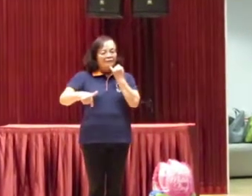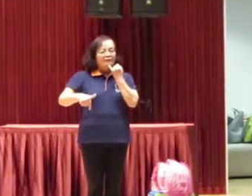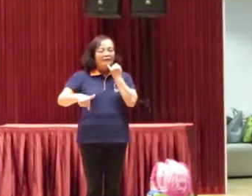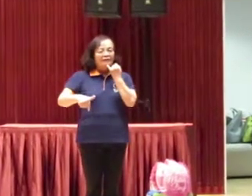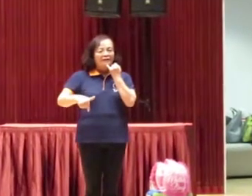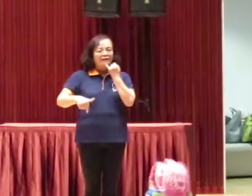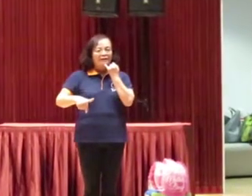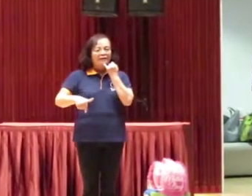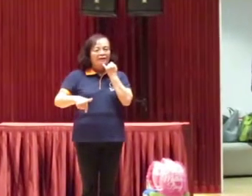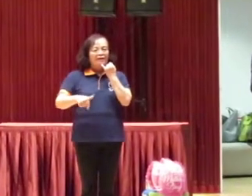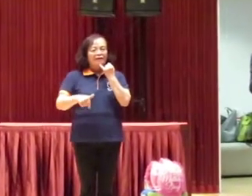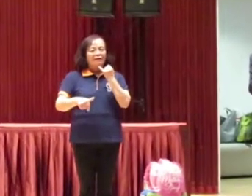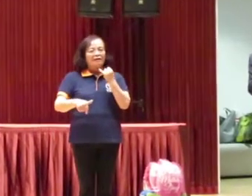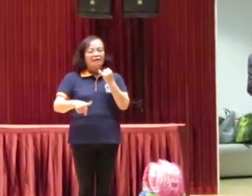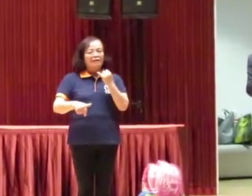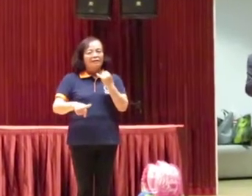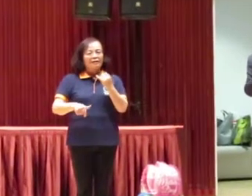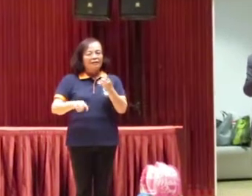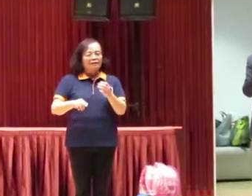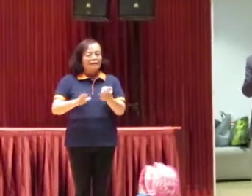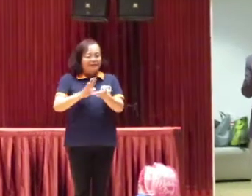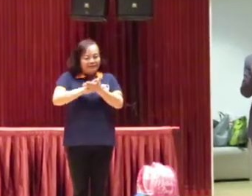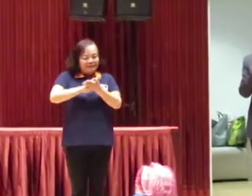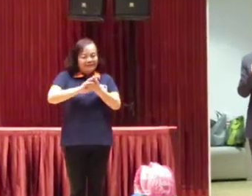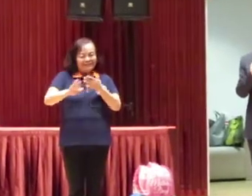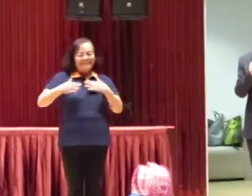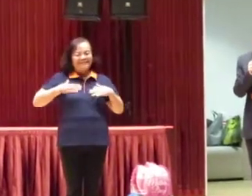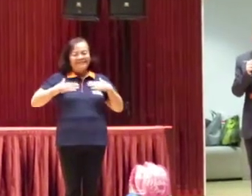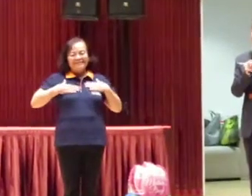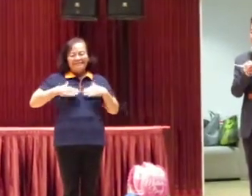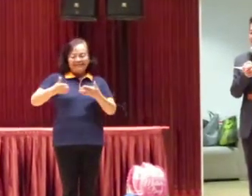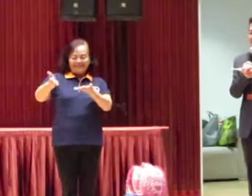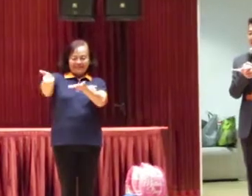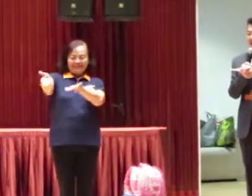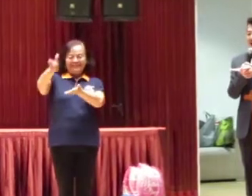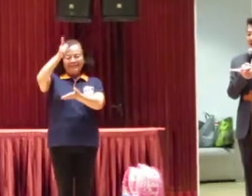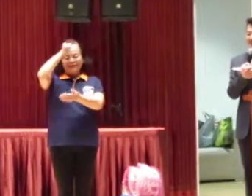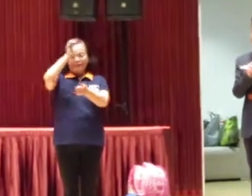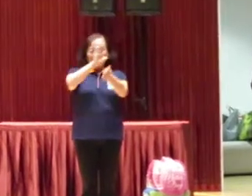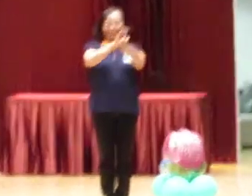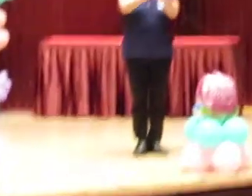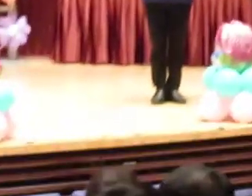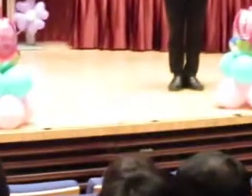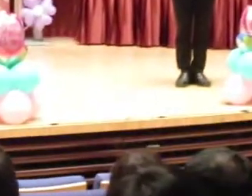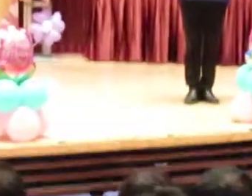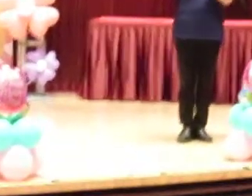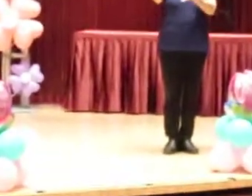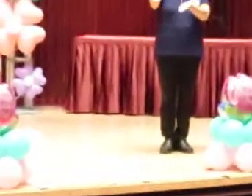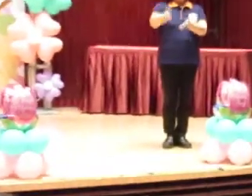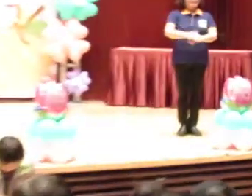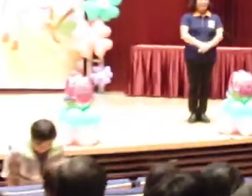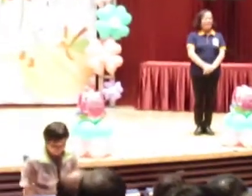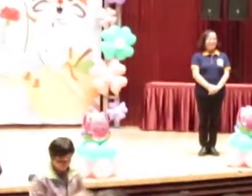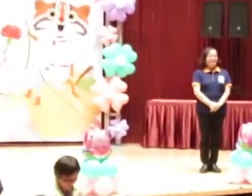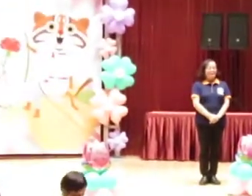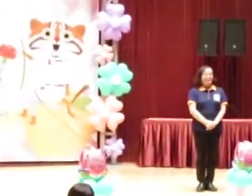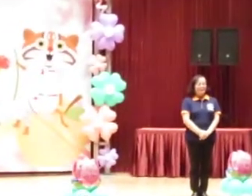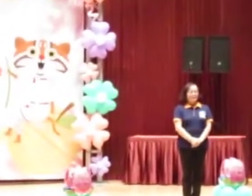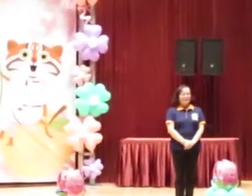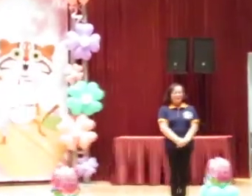任助理哈，我们的黄锦梅黄助理，黄助理你好，谢